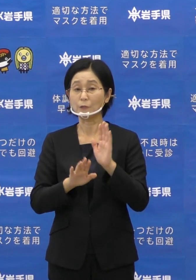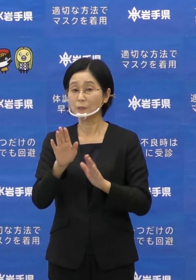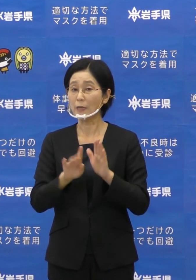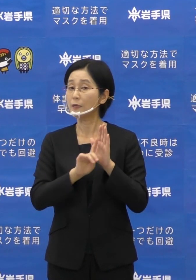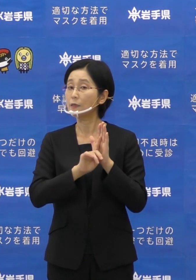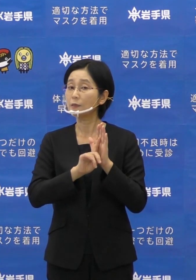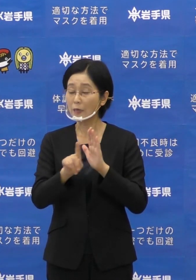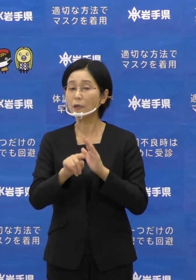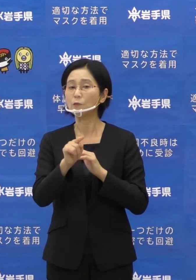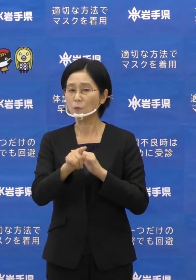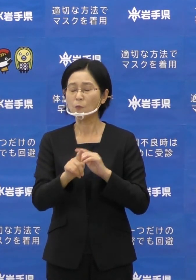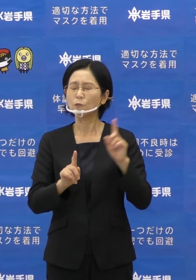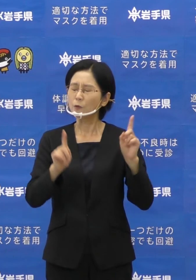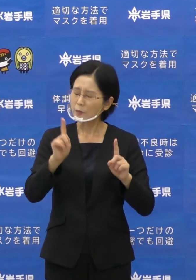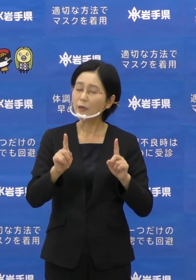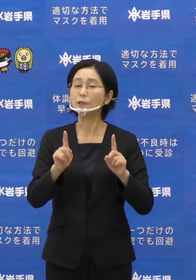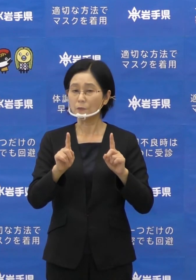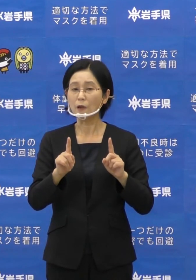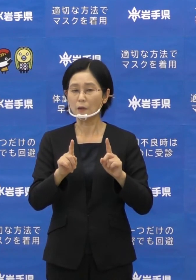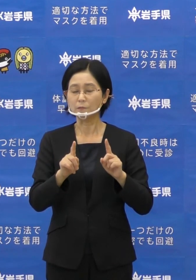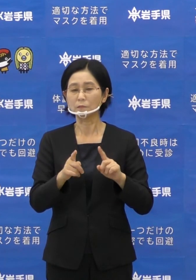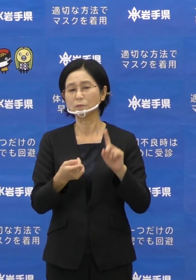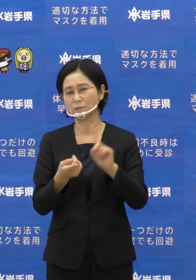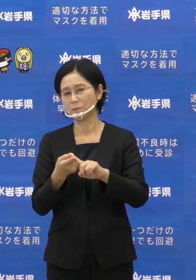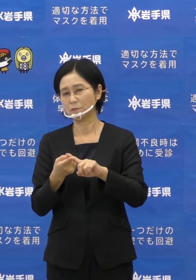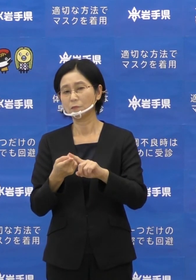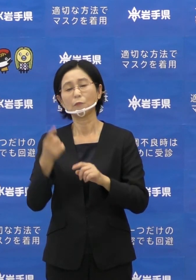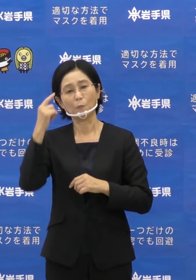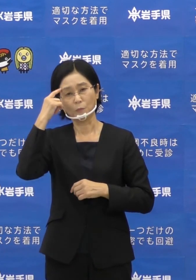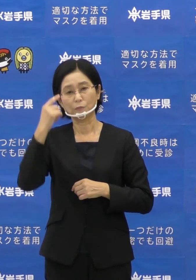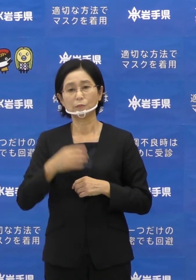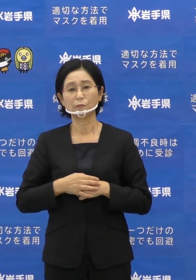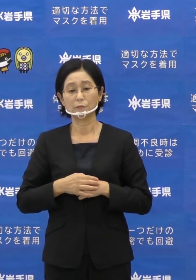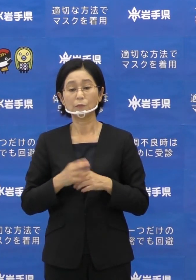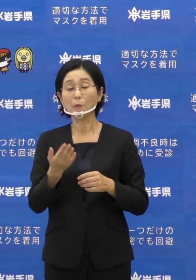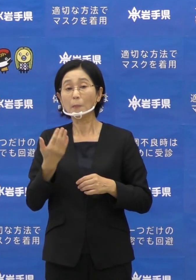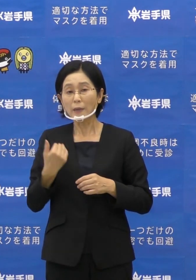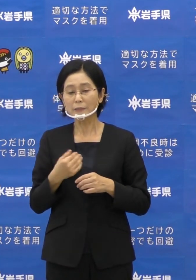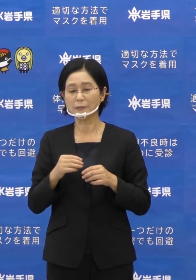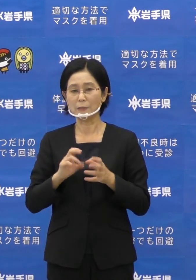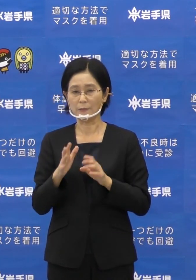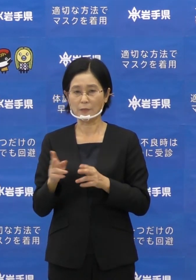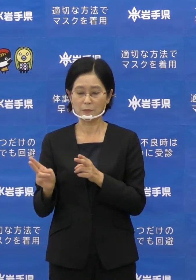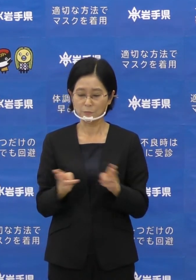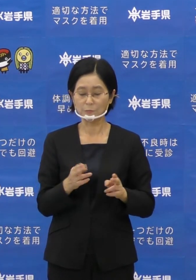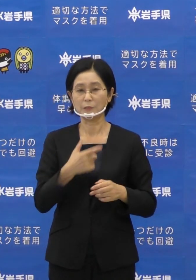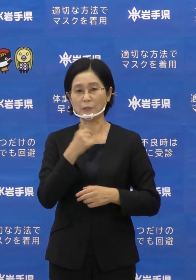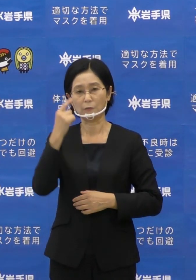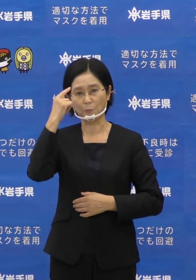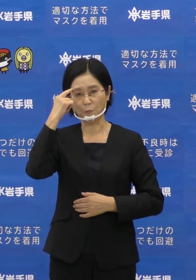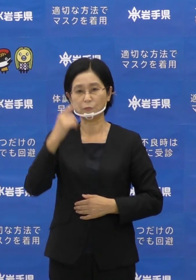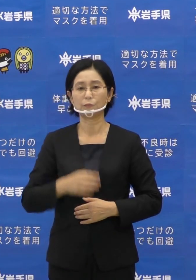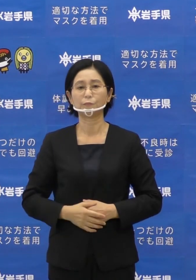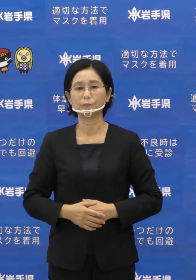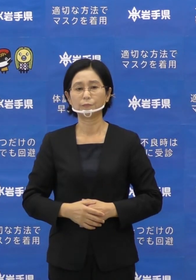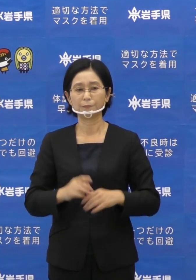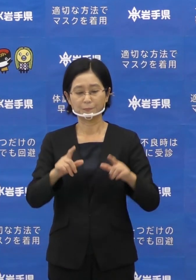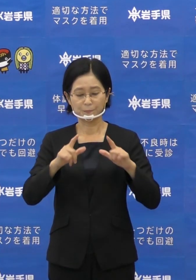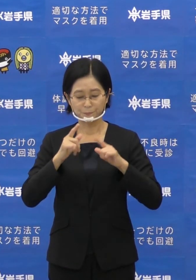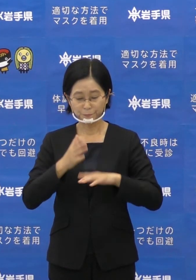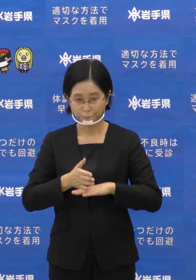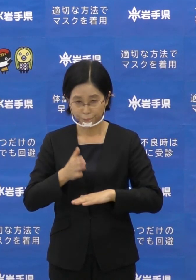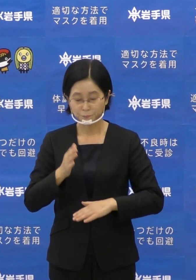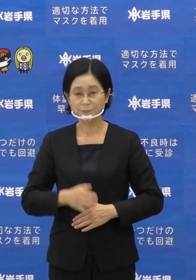はなっていくという前提で岩手県内的には準備していきたいと思います。 ありがとうございます